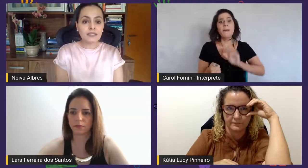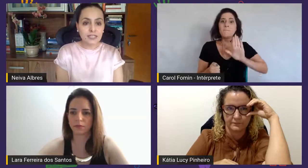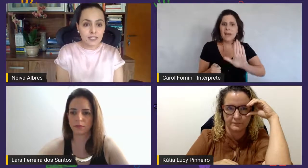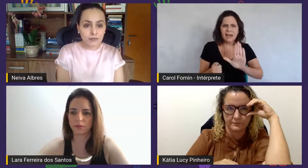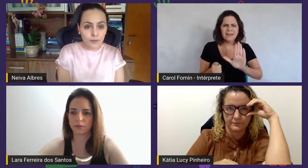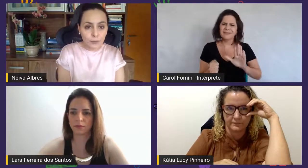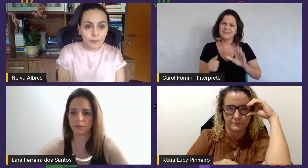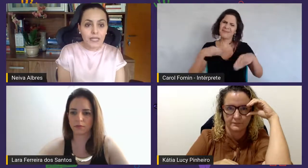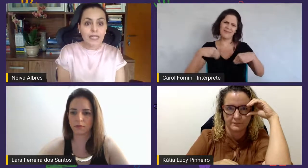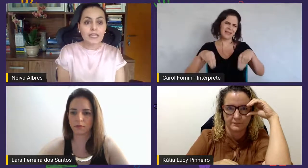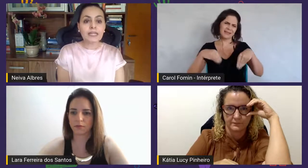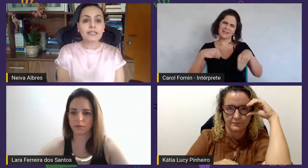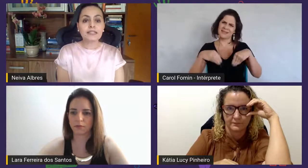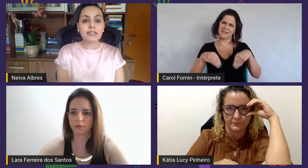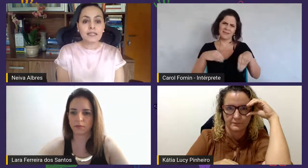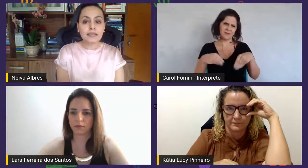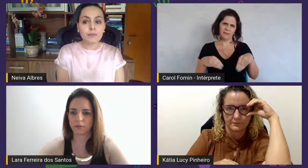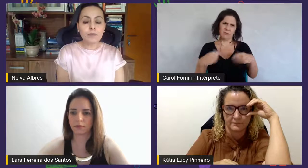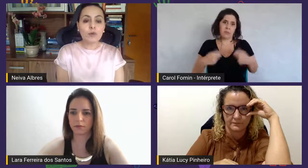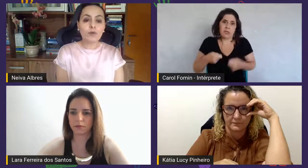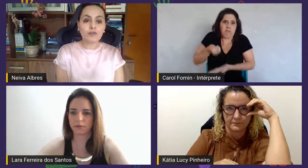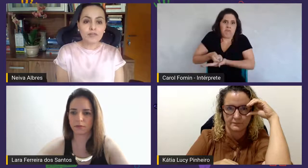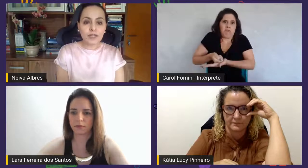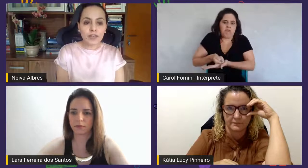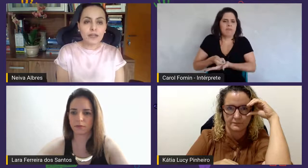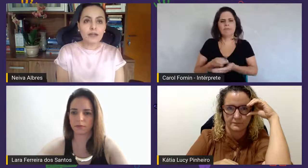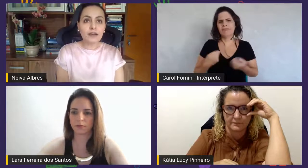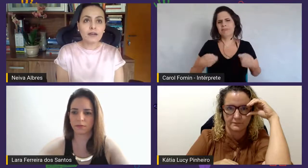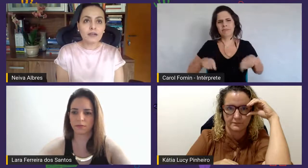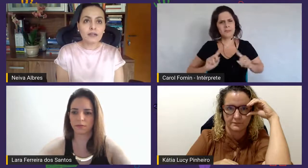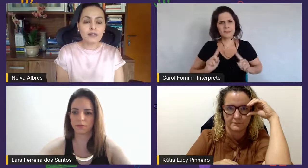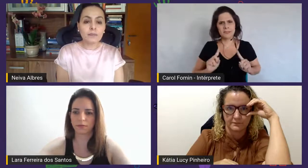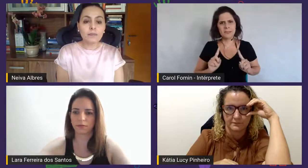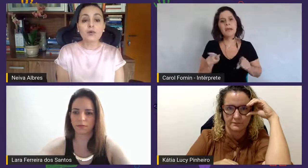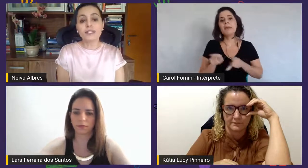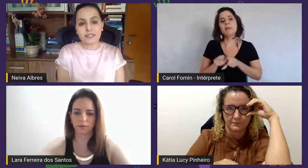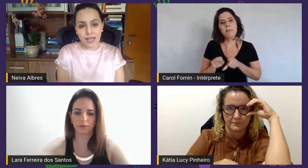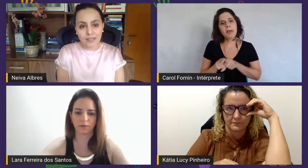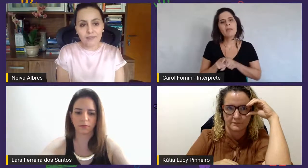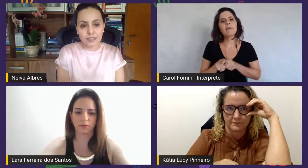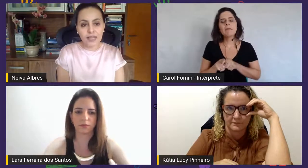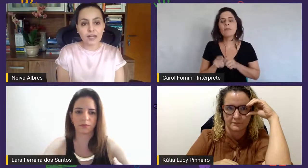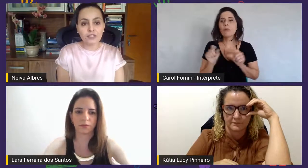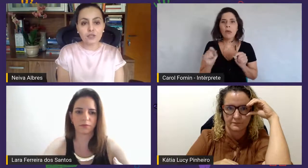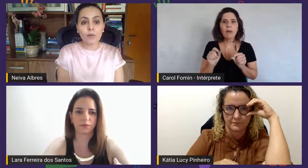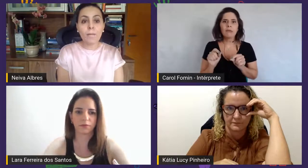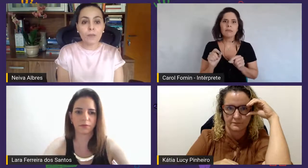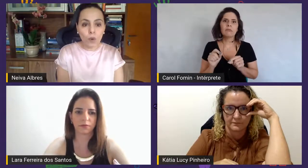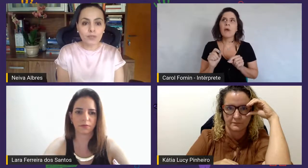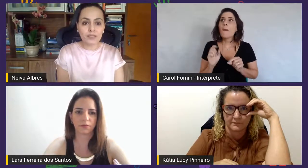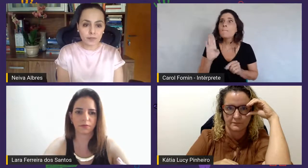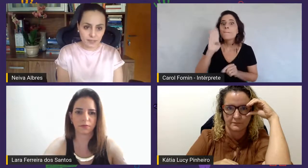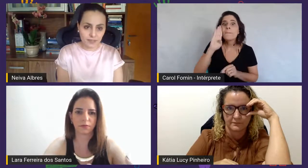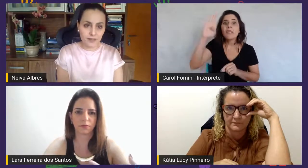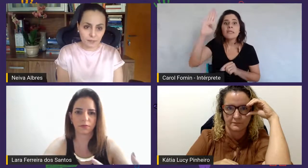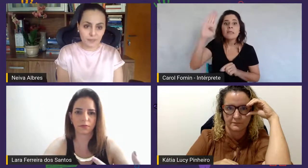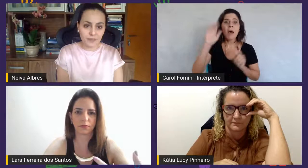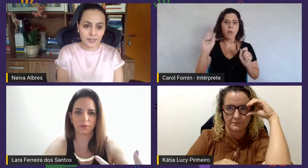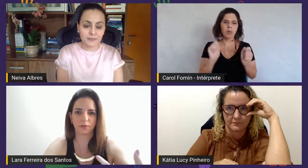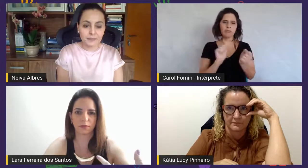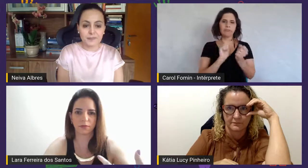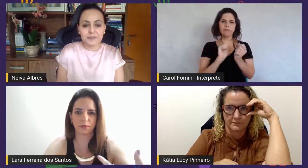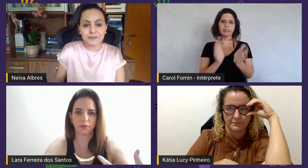mais flexível e promover e priorizar, na verdade, uma boa